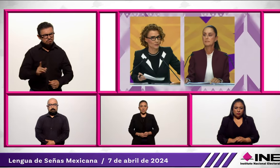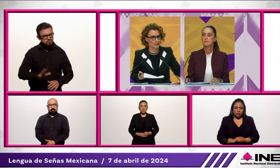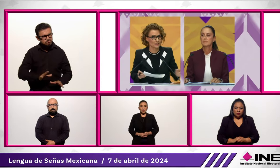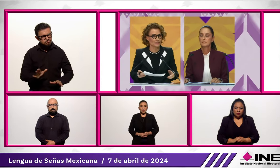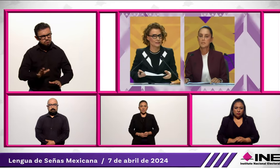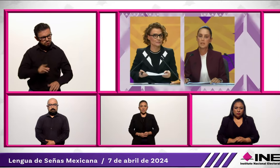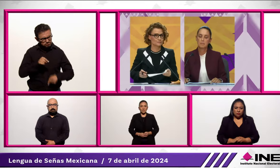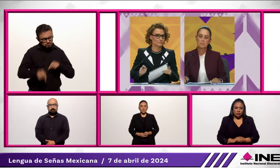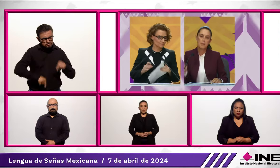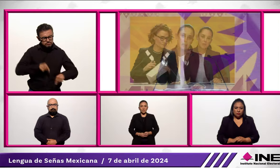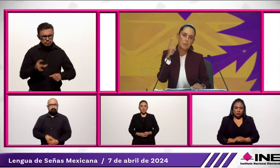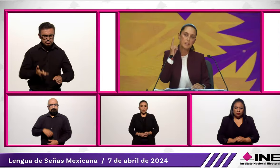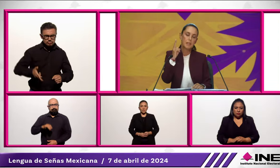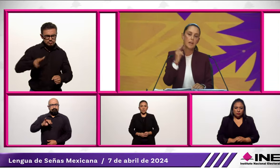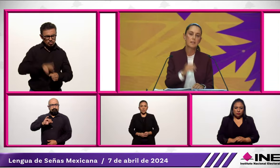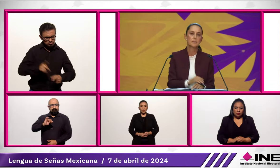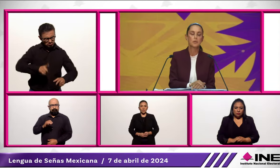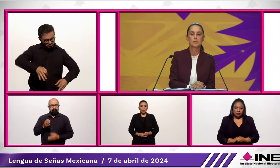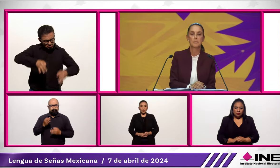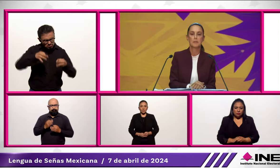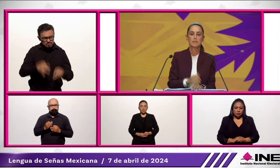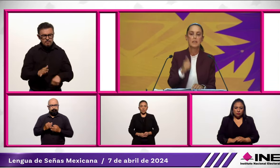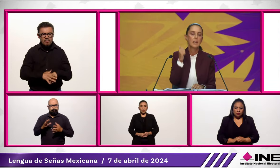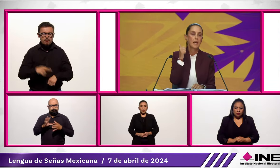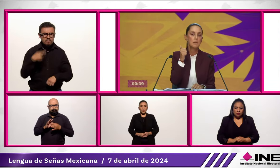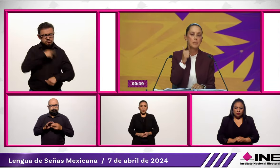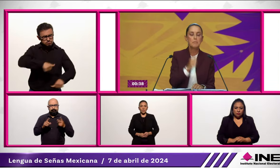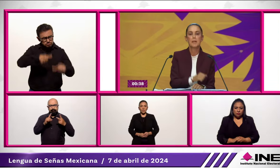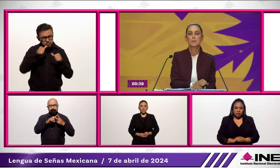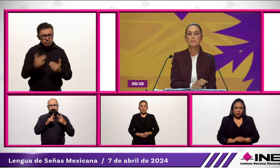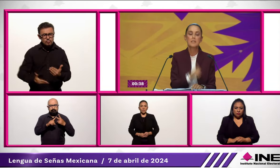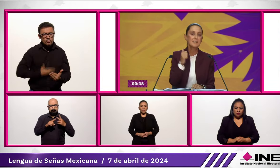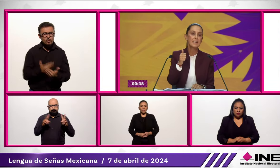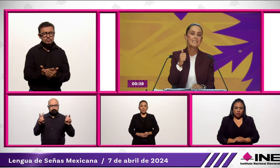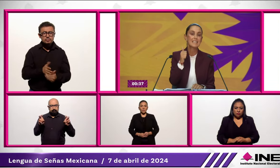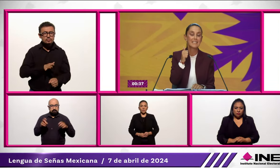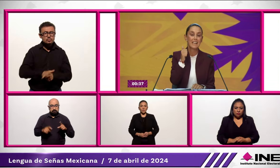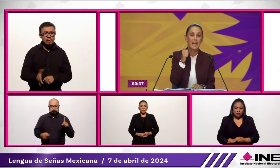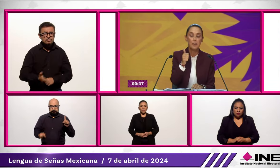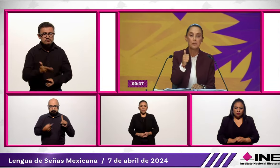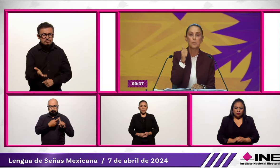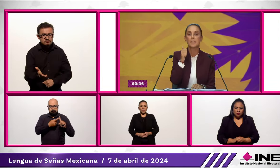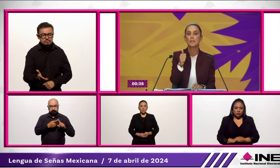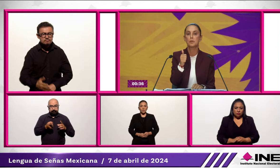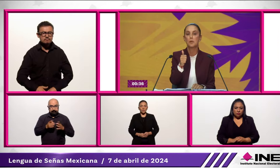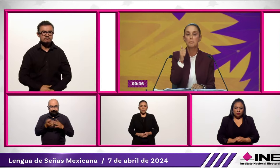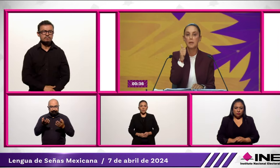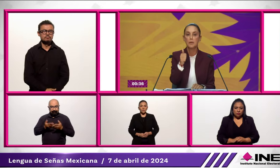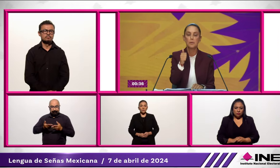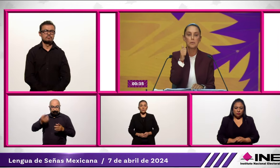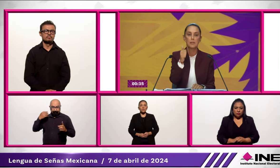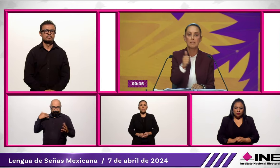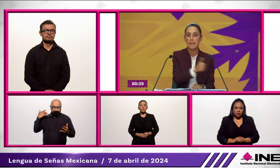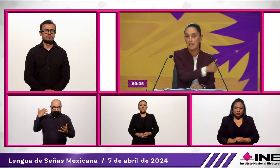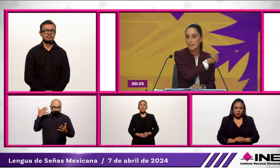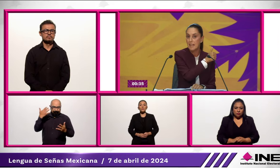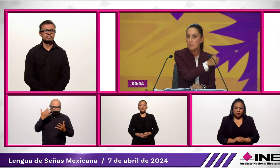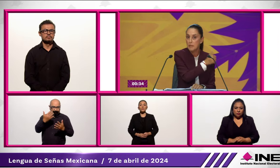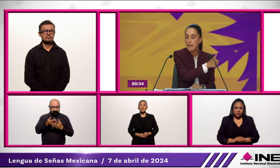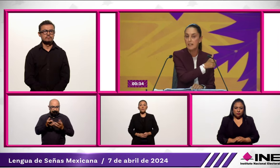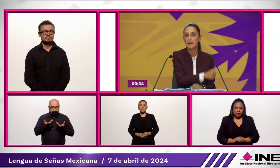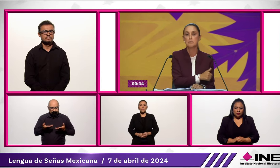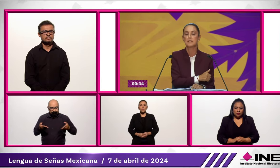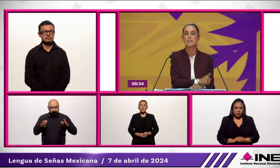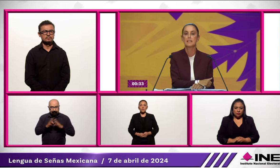clínicas y hospitales? Sí, vamos a plantear dos temas. El primero, fíjense que se cerraron durante todo el periodo neoliberal